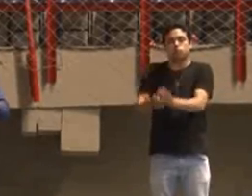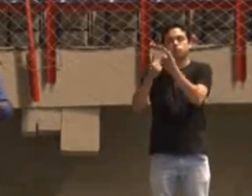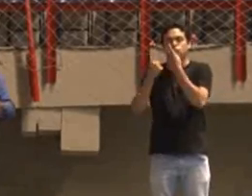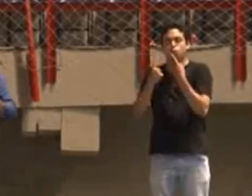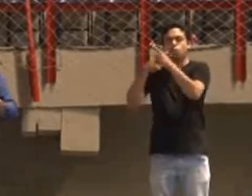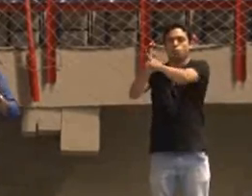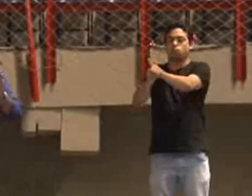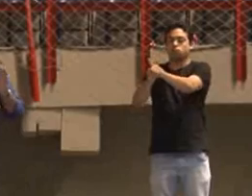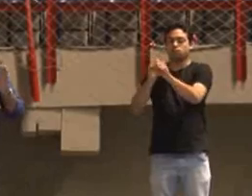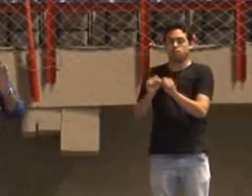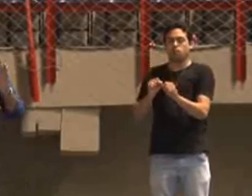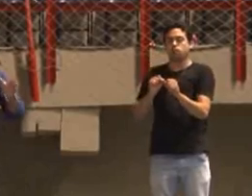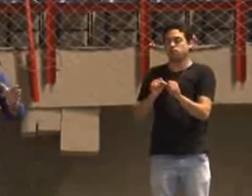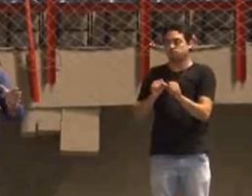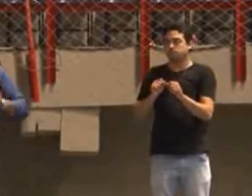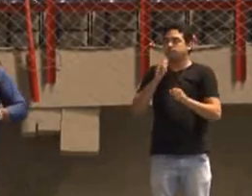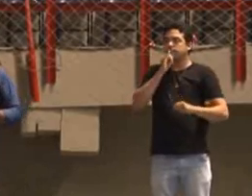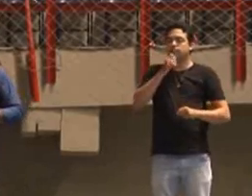protesto.